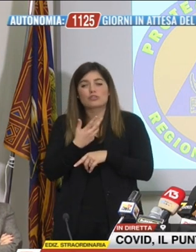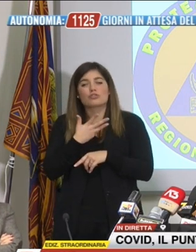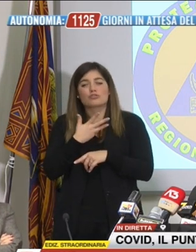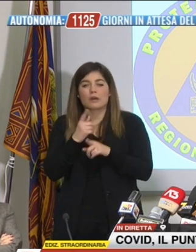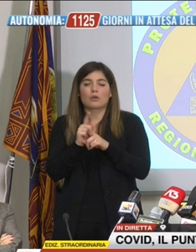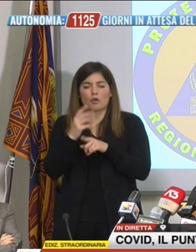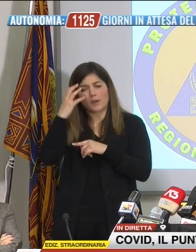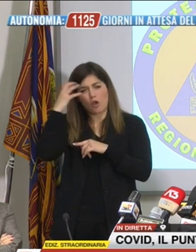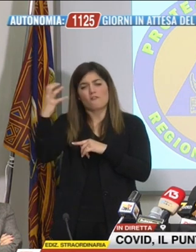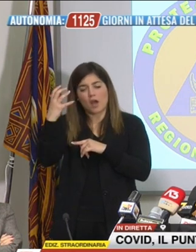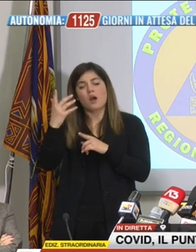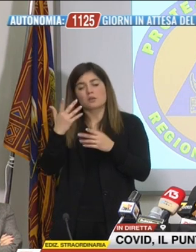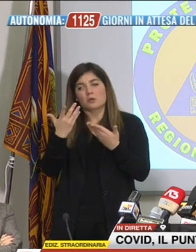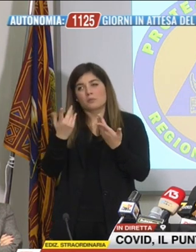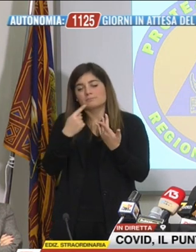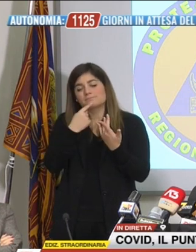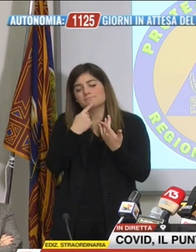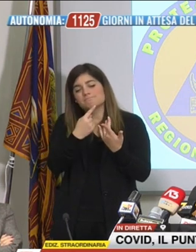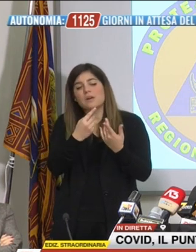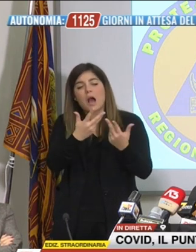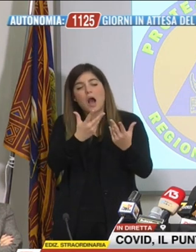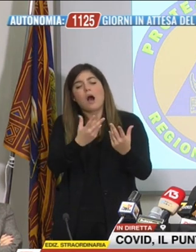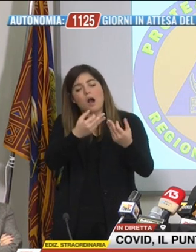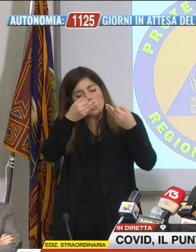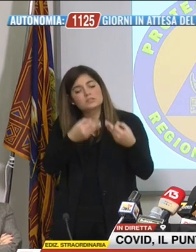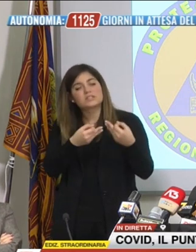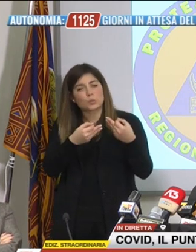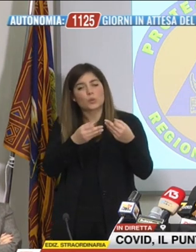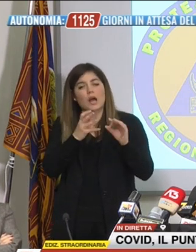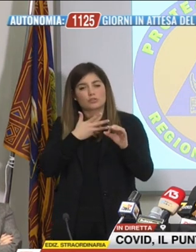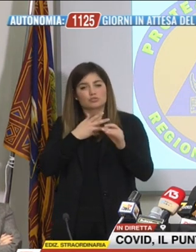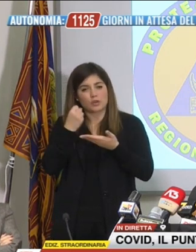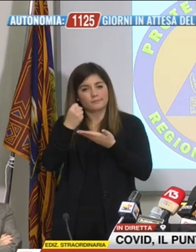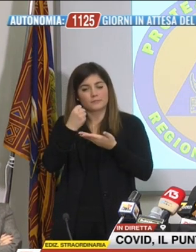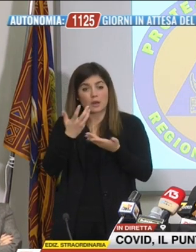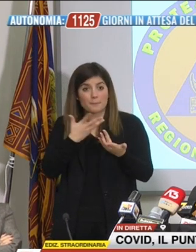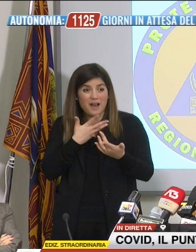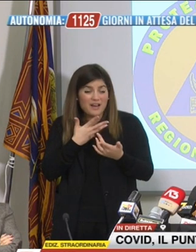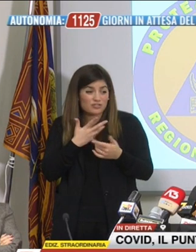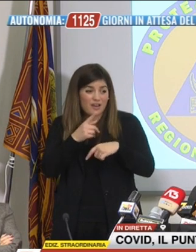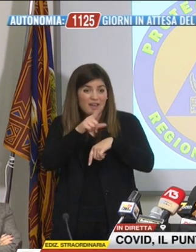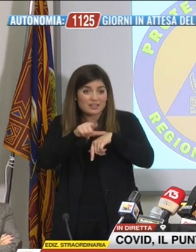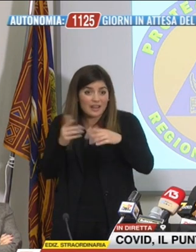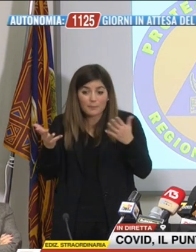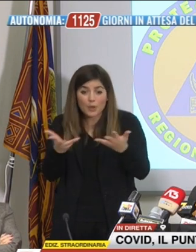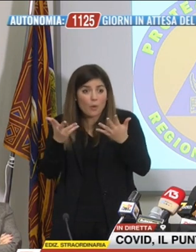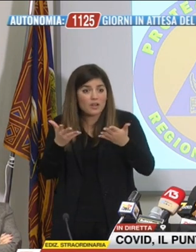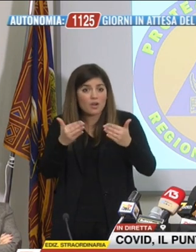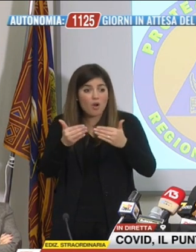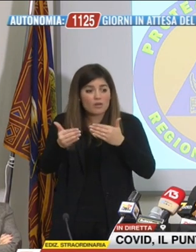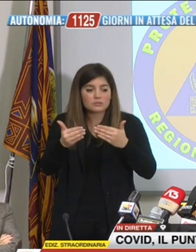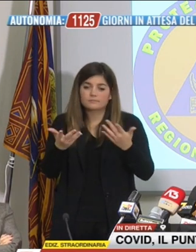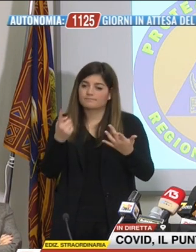sì. Però anche a beneficio di chi domani ci legge, cioè ci sono delle tempistiche, si è discusso? Non ne so nulla. Non si